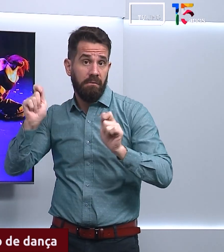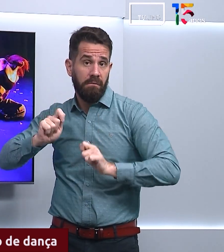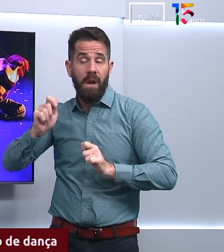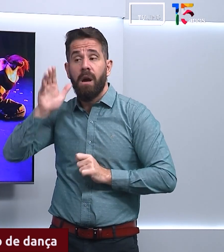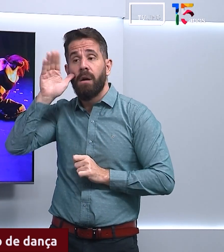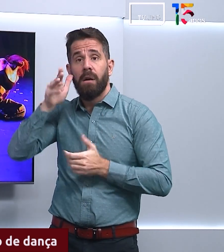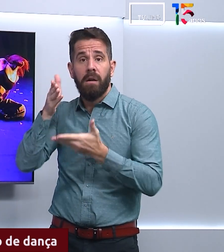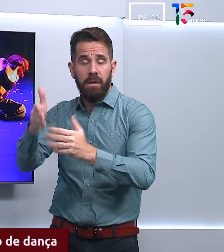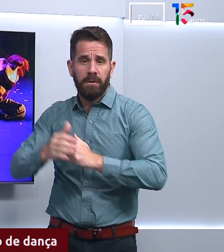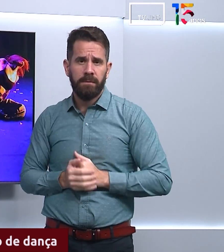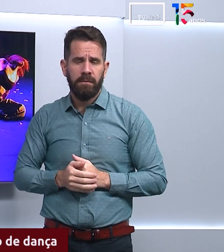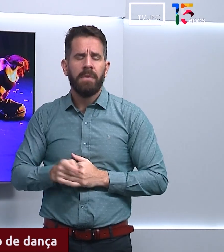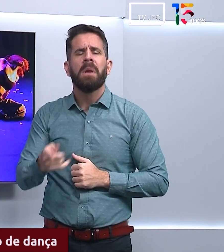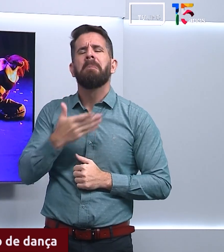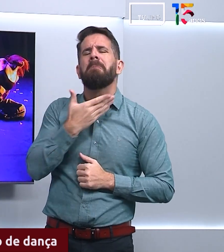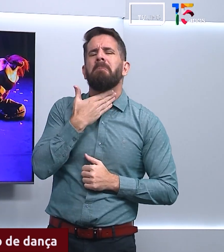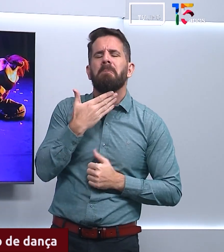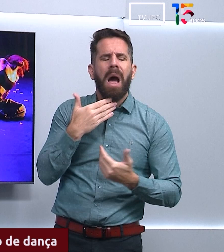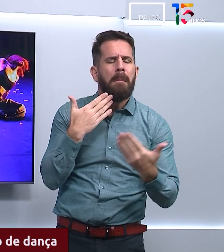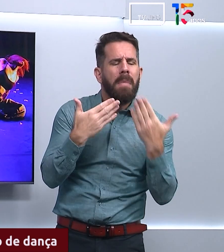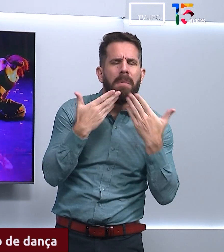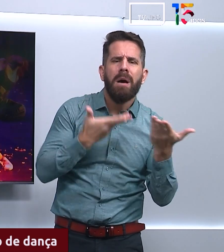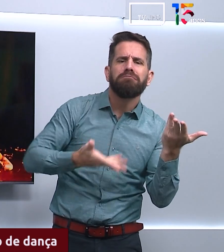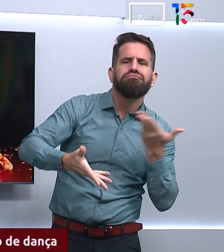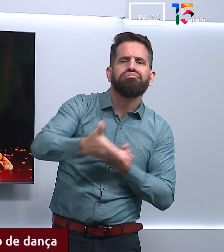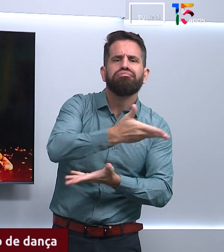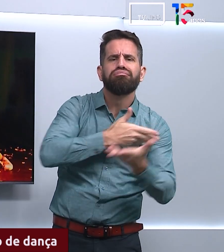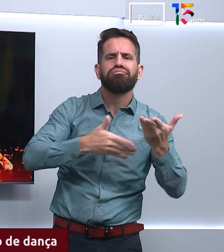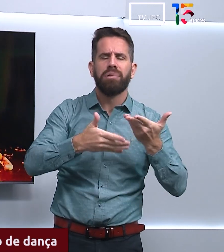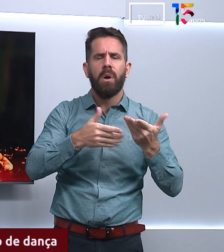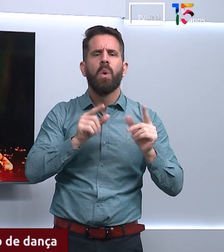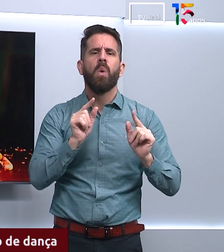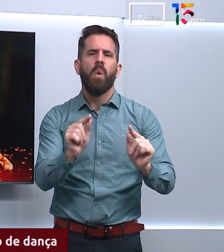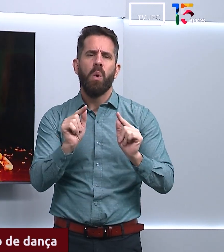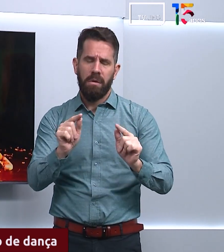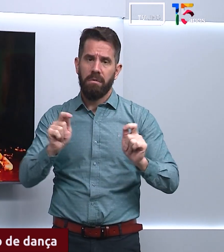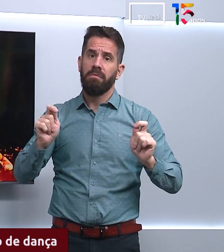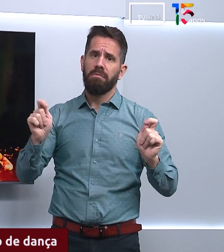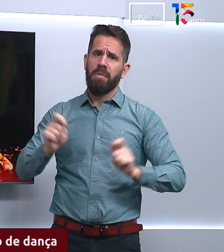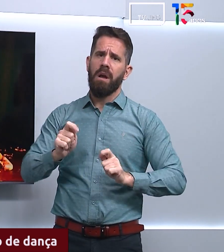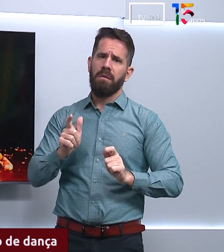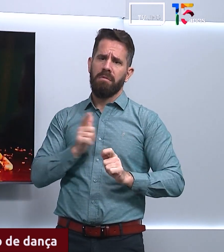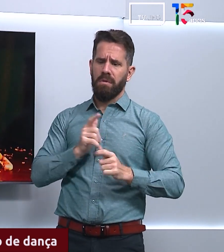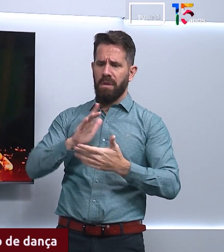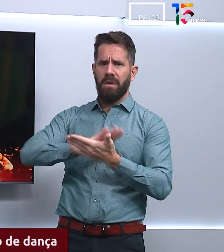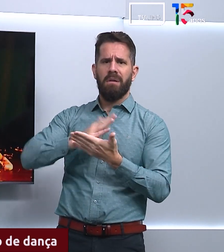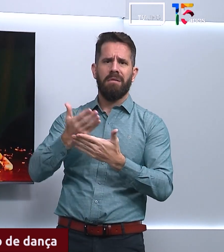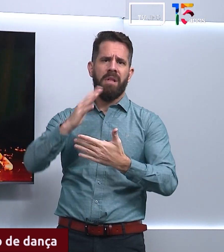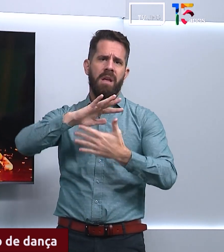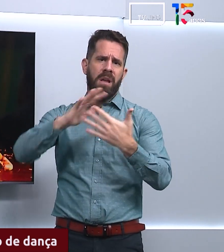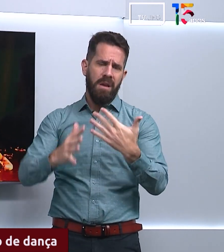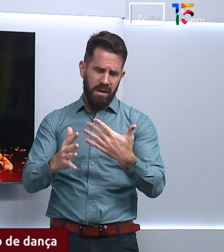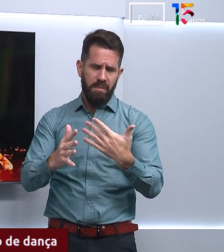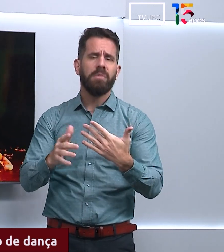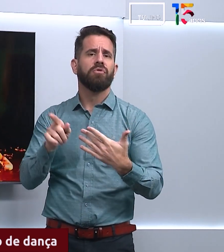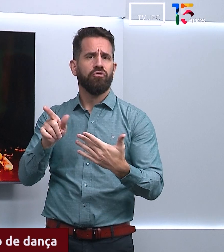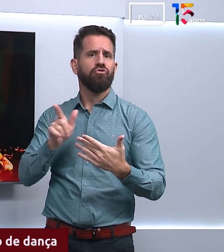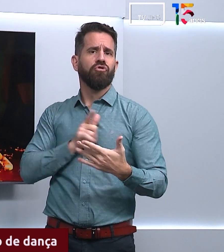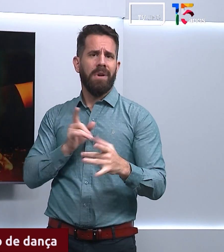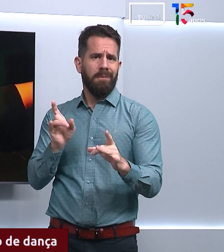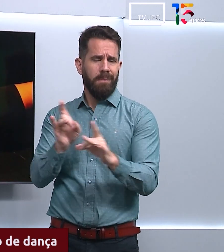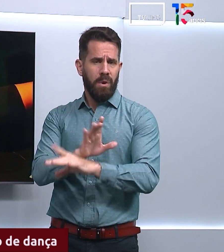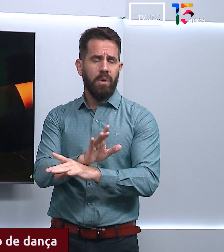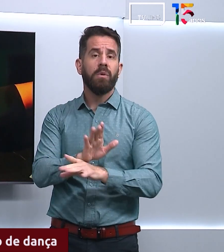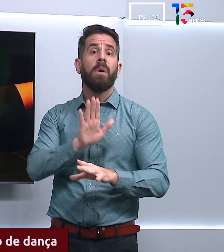bate-papo não só oferece essa esse recurso de acessibilidade com a intérprete de libras mas